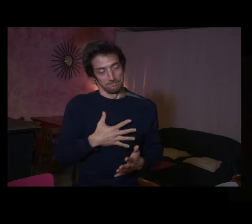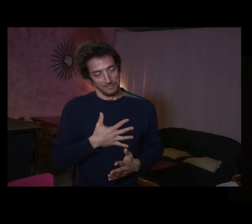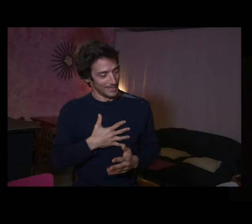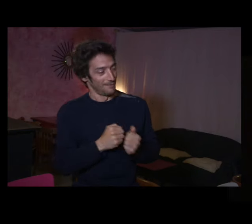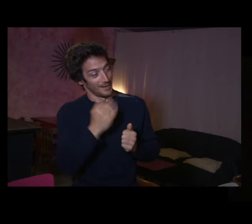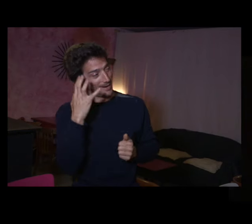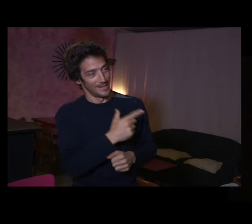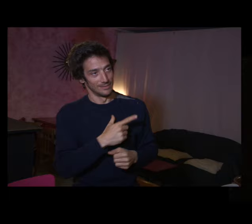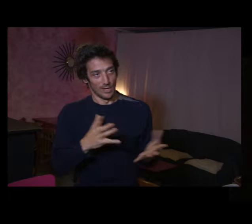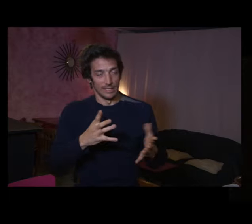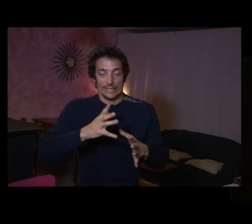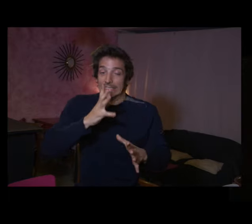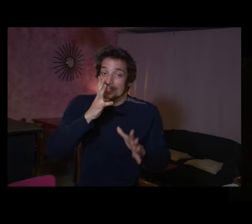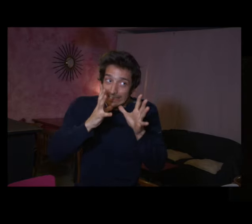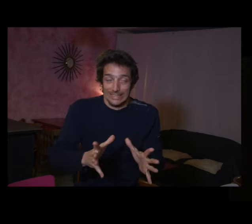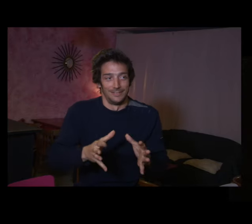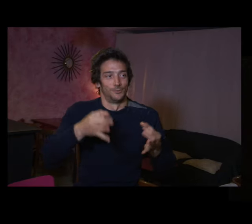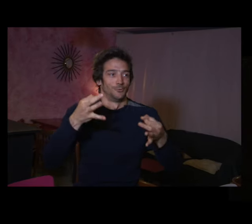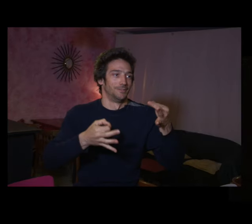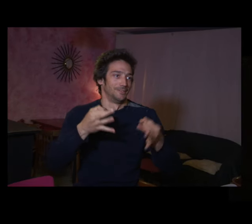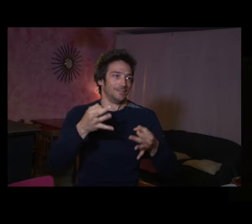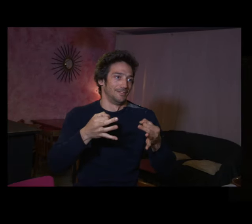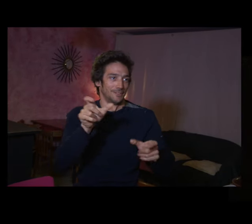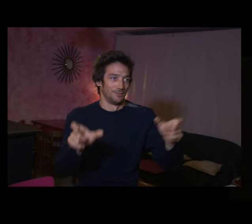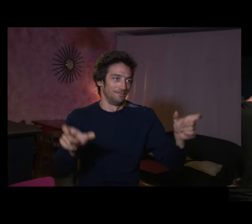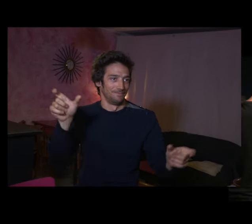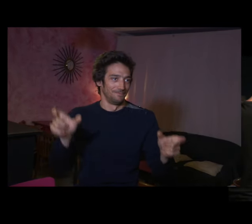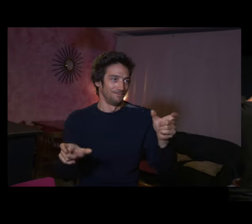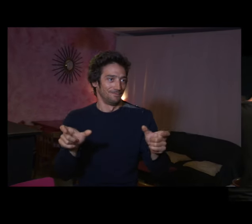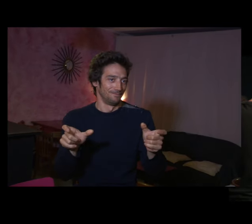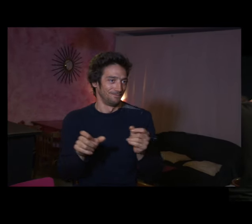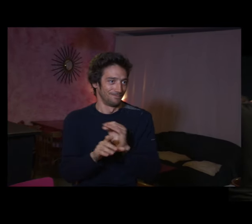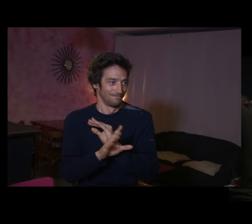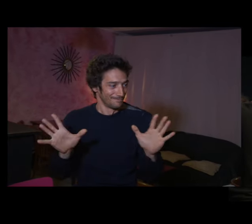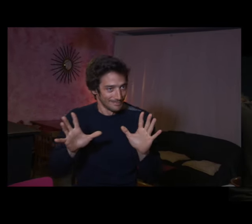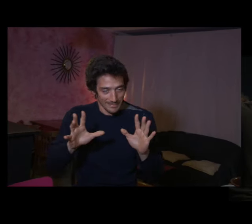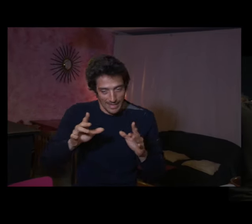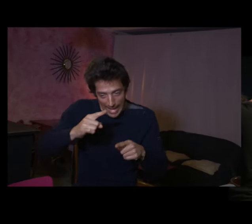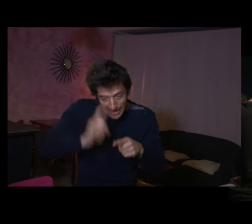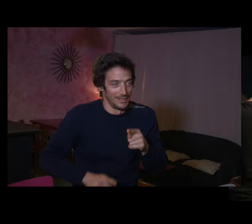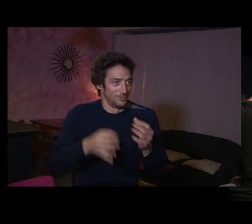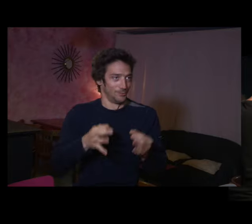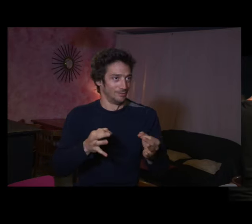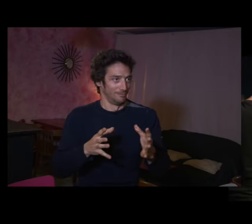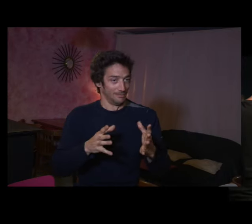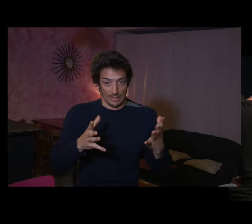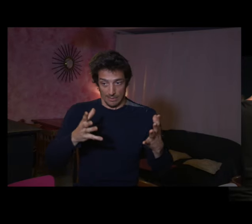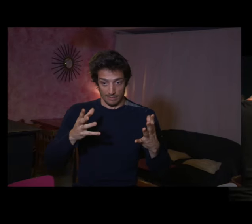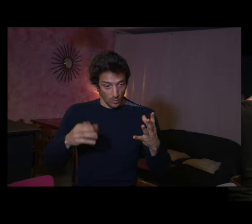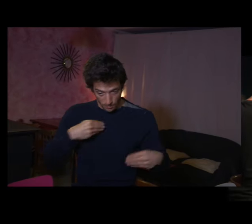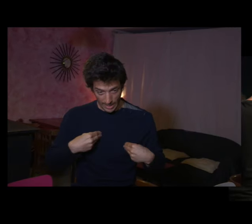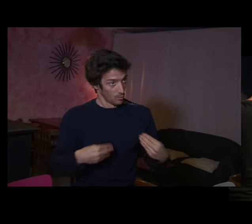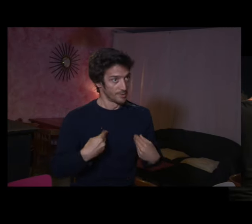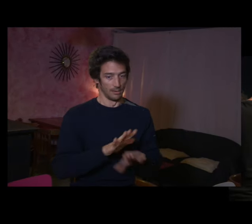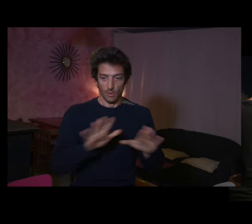Il y a une règle qu'on s'est fixée avec Alexandre, c'est de ne rien juger en fait. Donc on s'interdit de juger les personnes, tout le monde